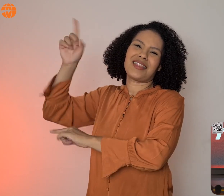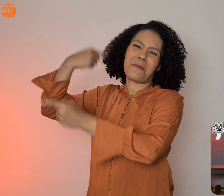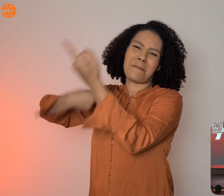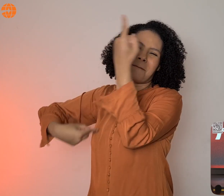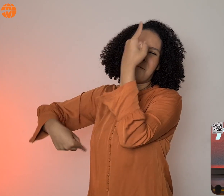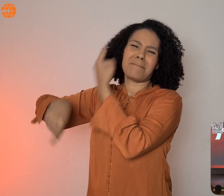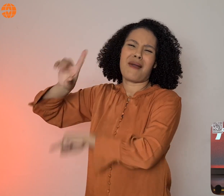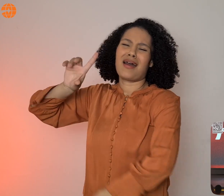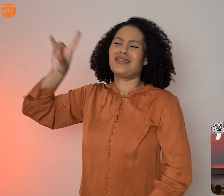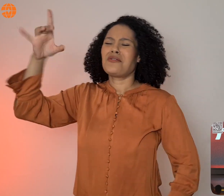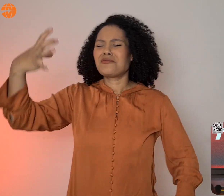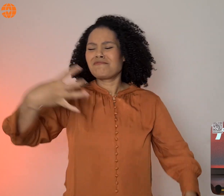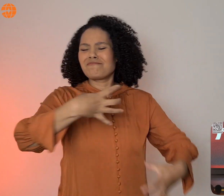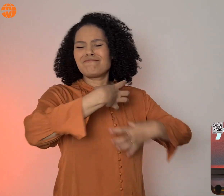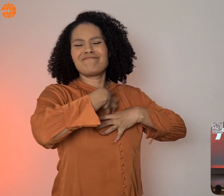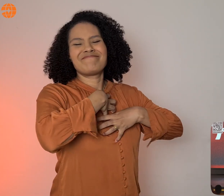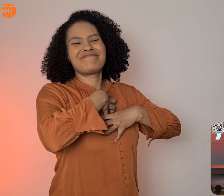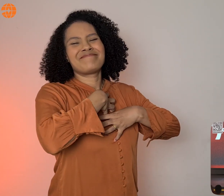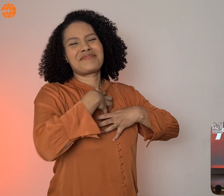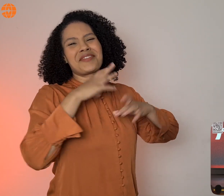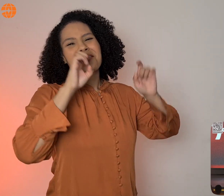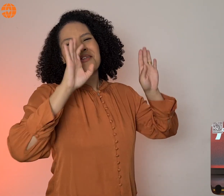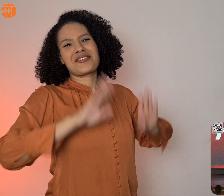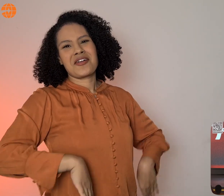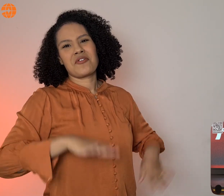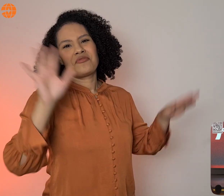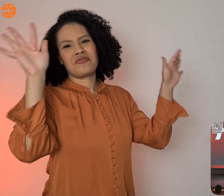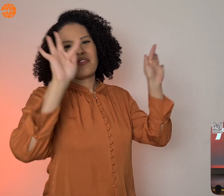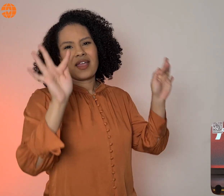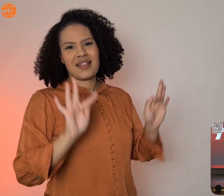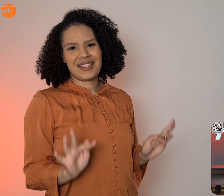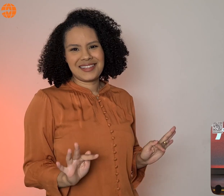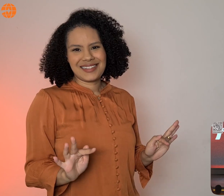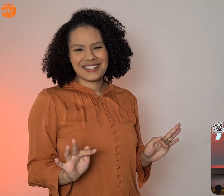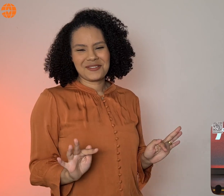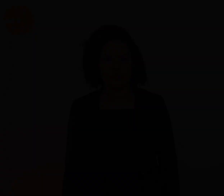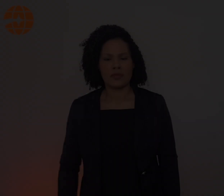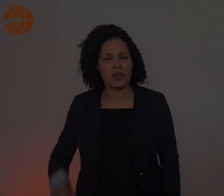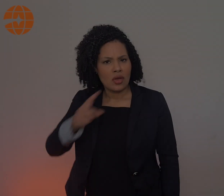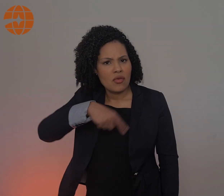nome. And that's what I pray that you will do. E essa é a minha oração, para que você viva